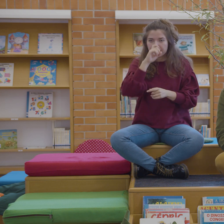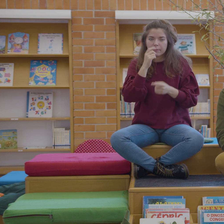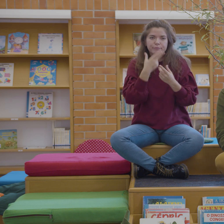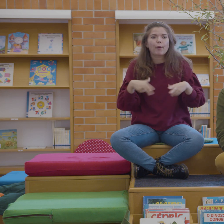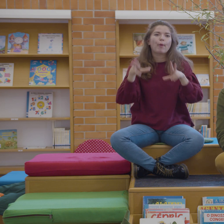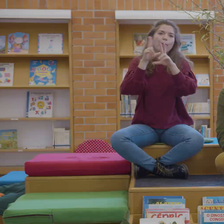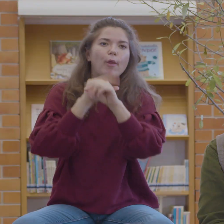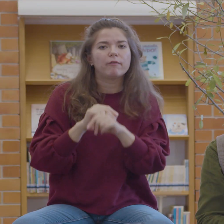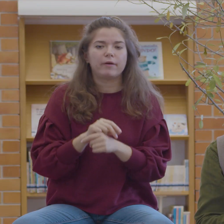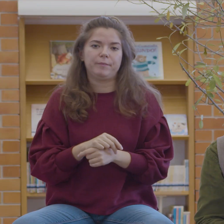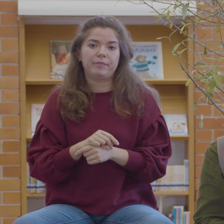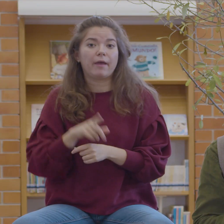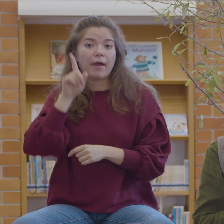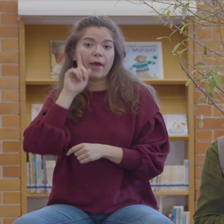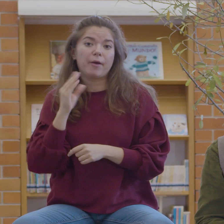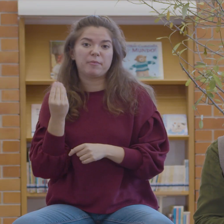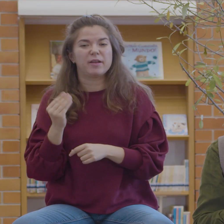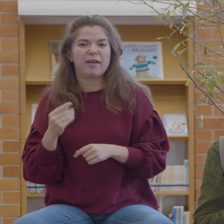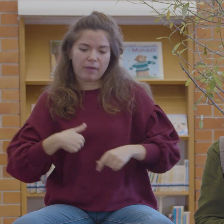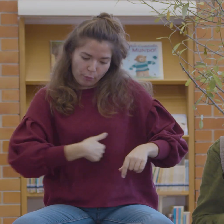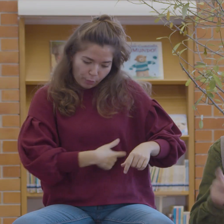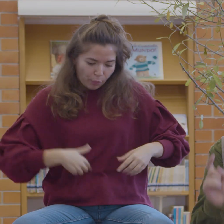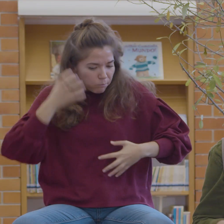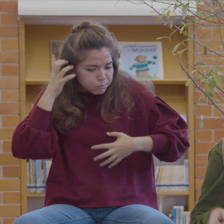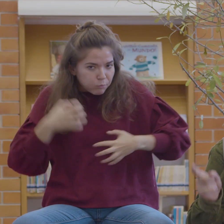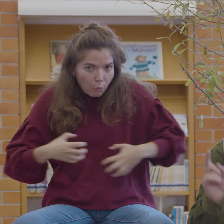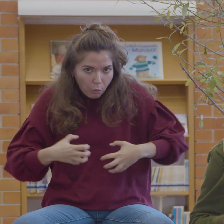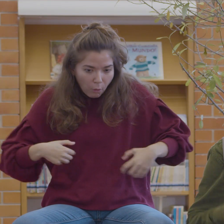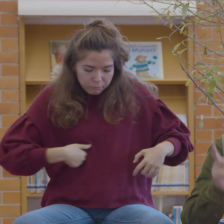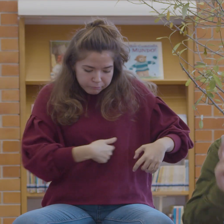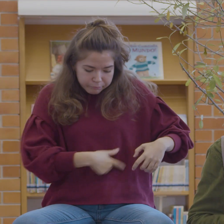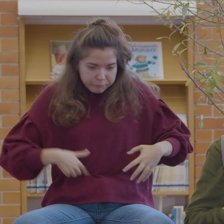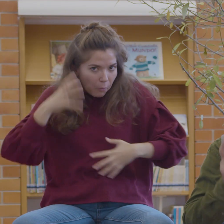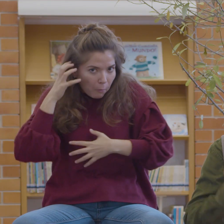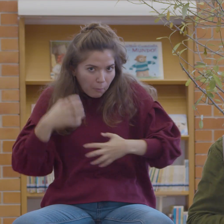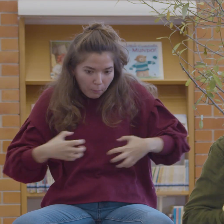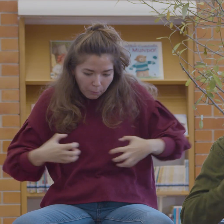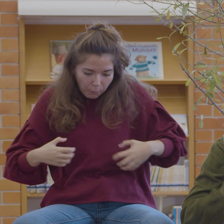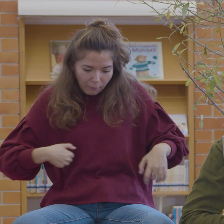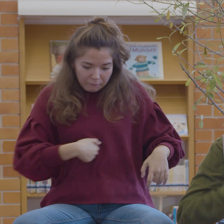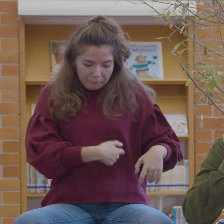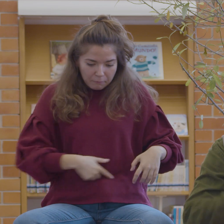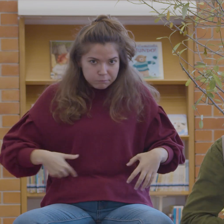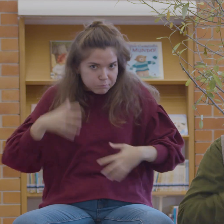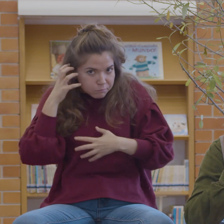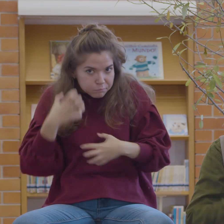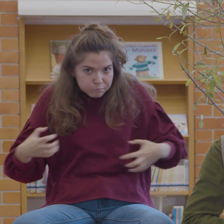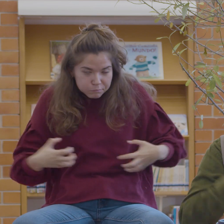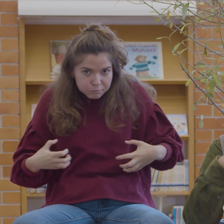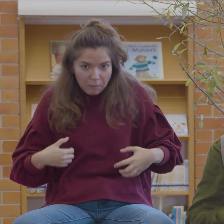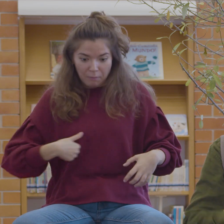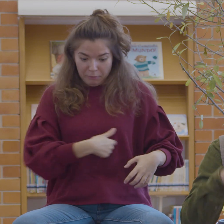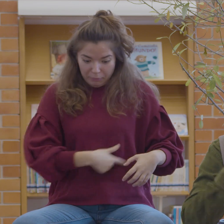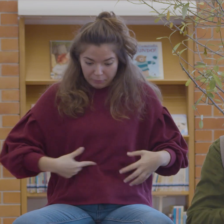uma nova. A Mara tem as tripas a fazer barulho. A Mara tem as tripas a fazer